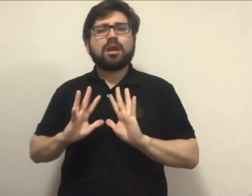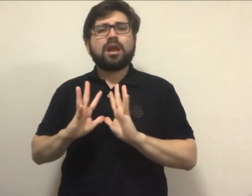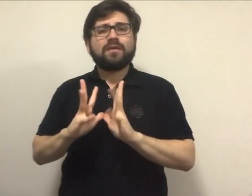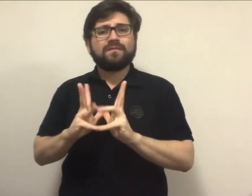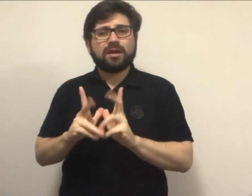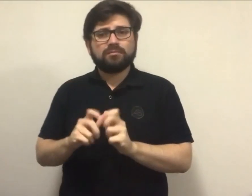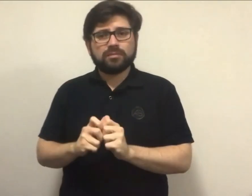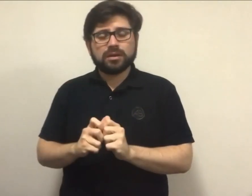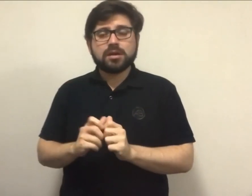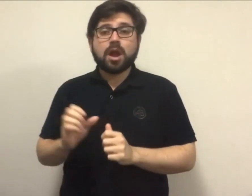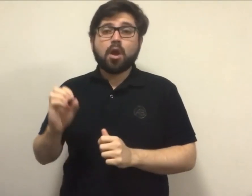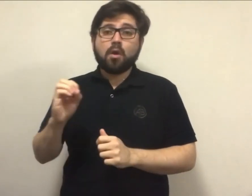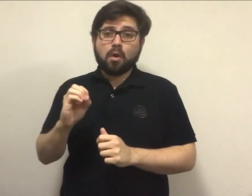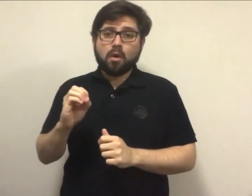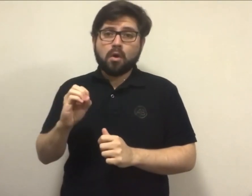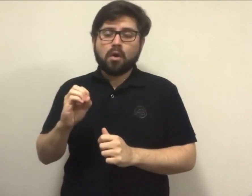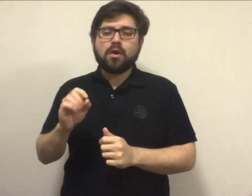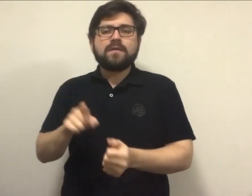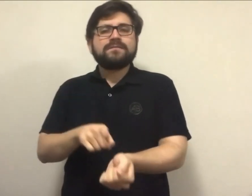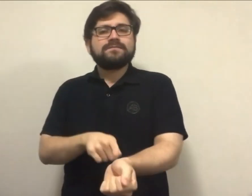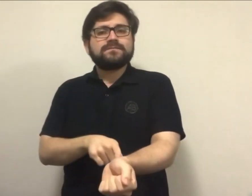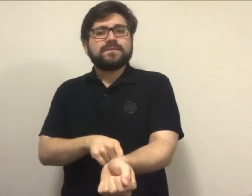Filiación o derecho a tener una familia.